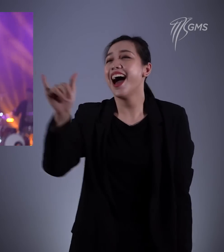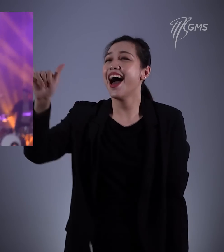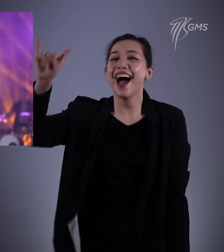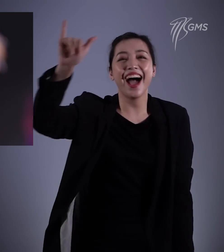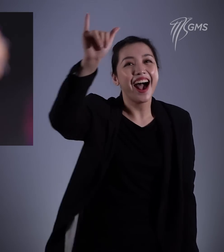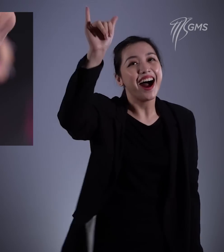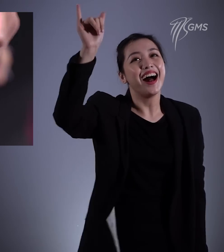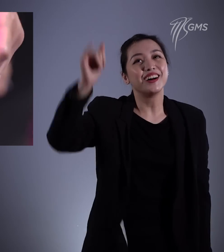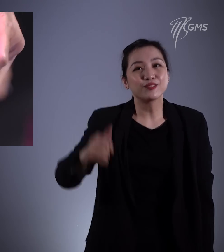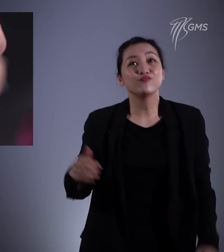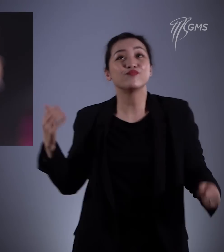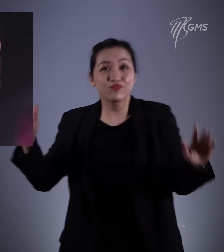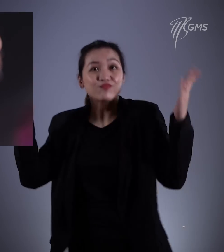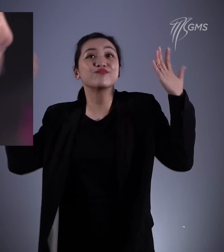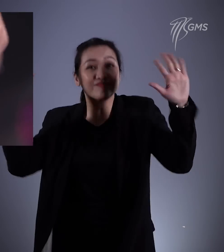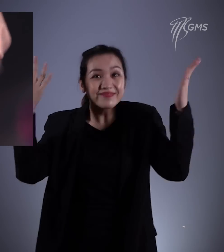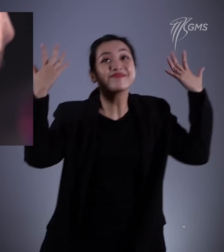selamanya.